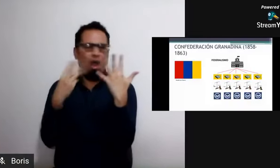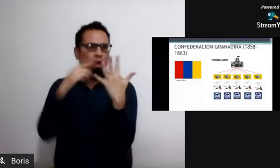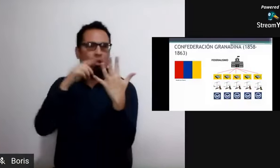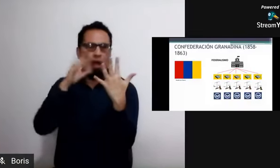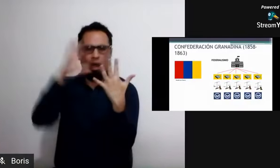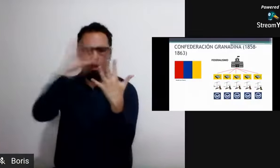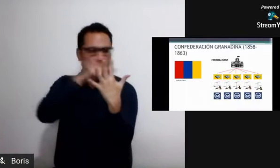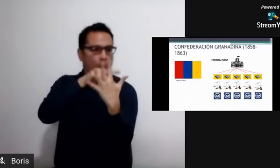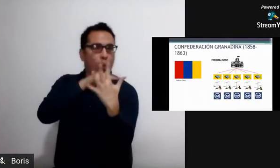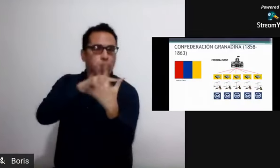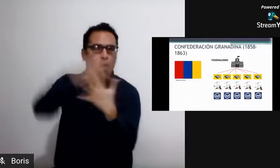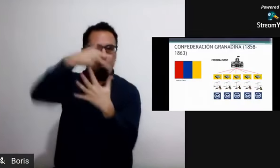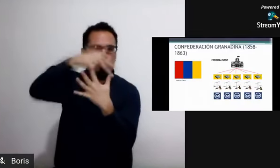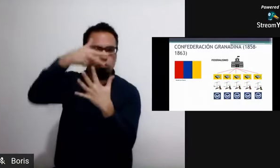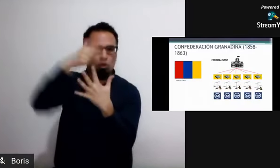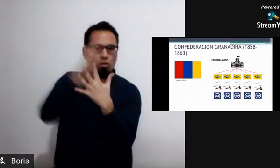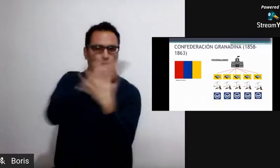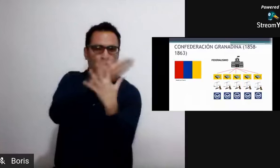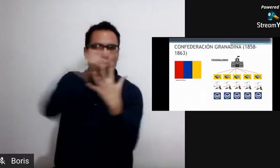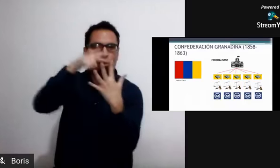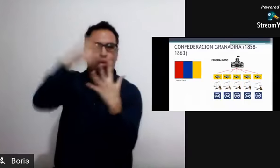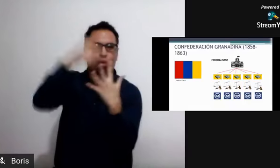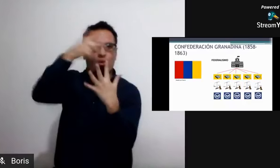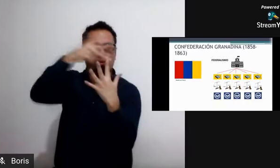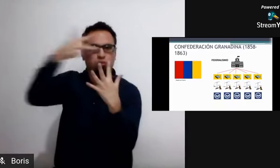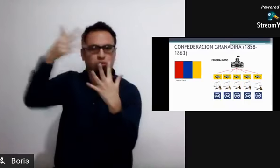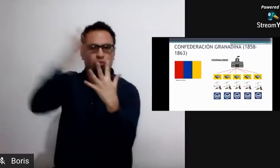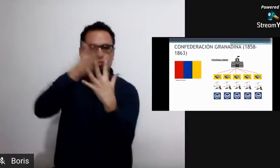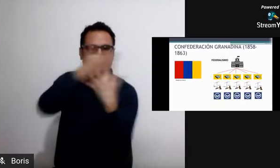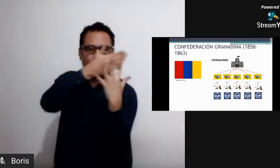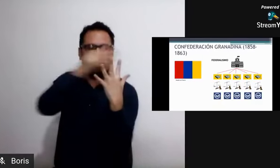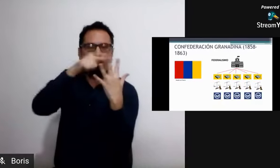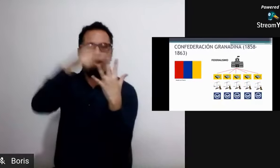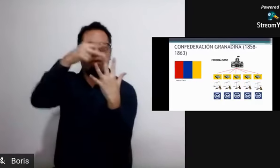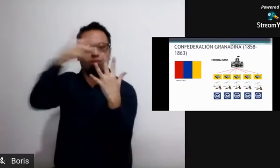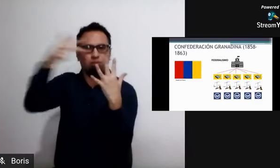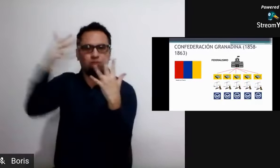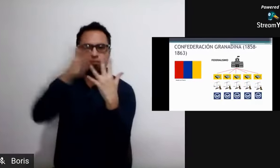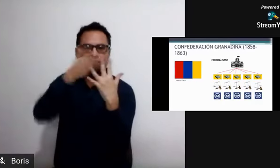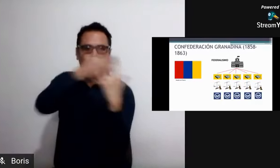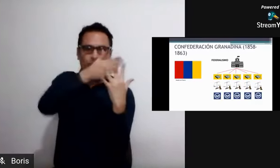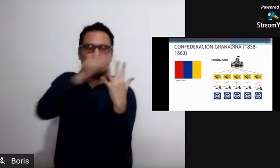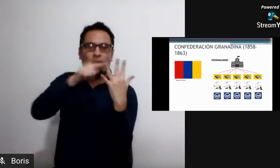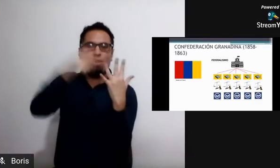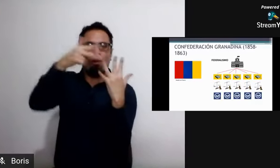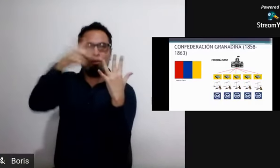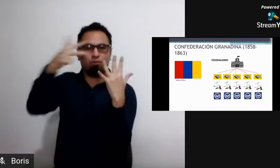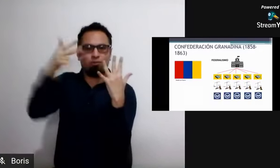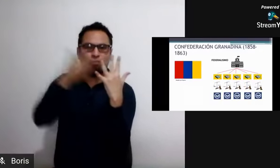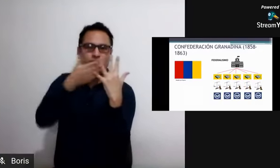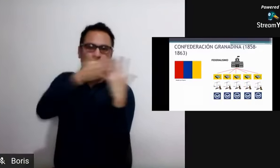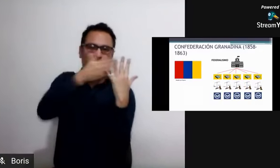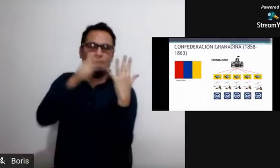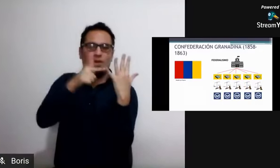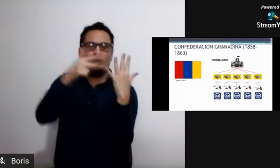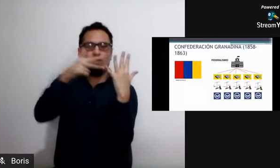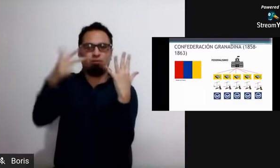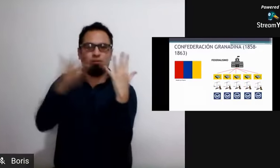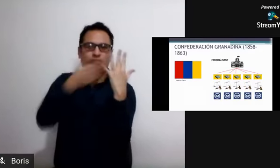en relación a los distintos sistemas de constituciones que empiezan a surgir. Se empiezan entonces a surgir